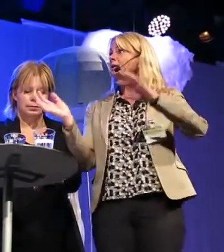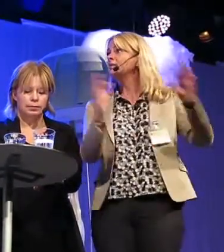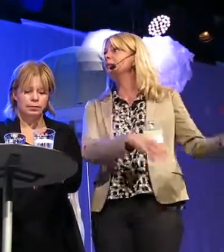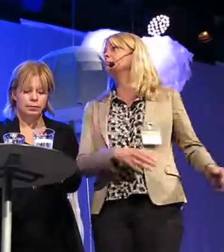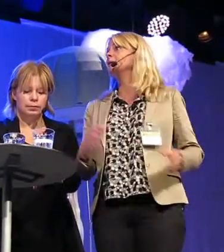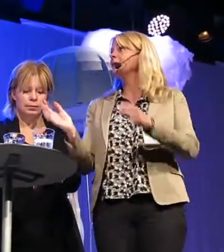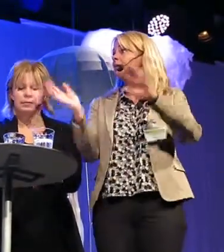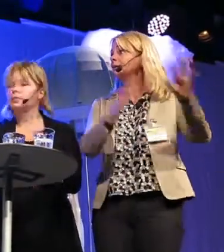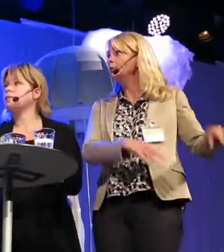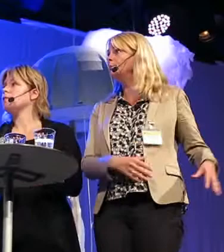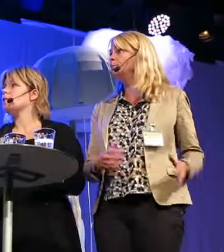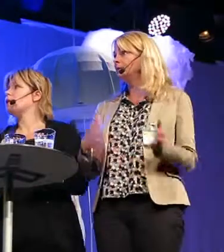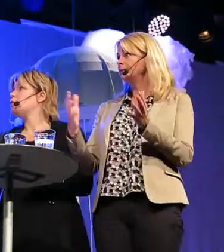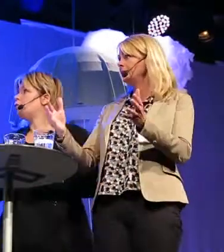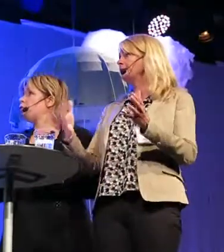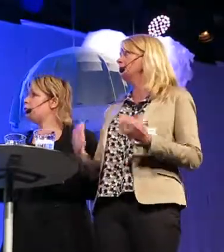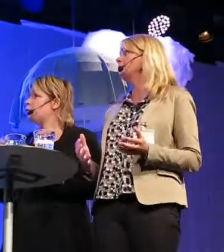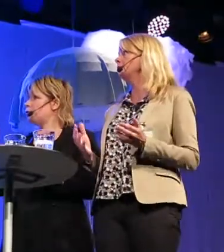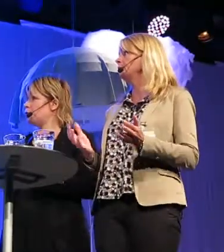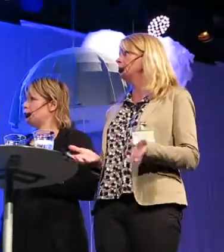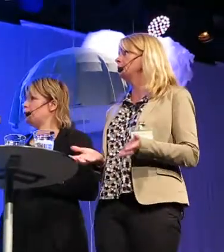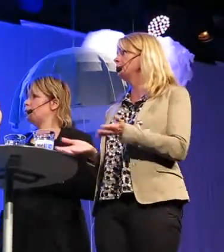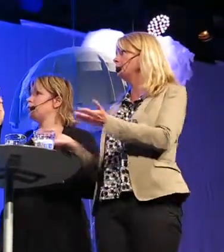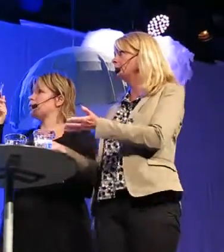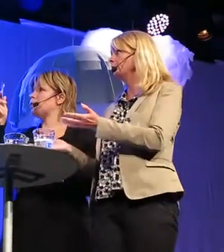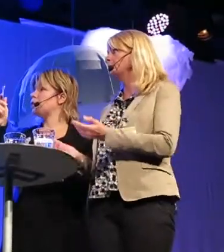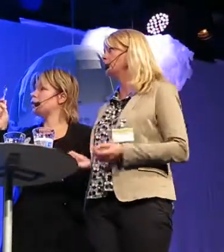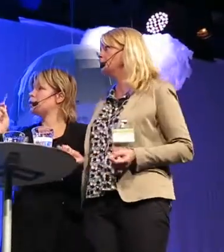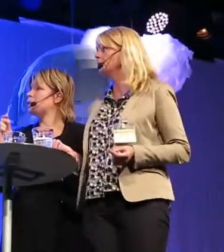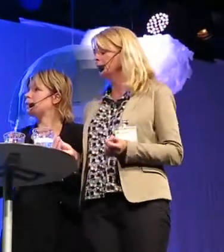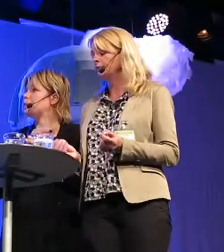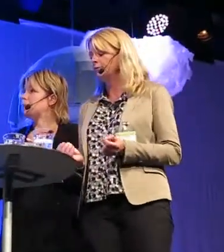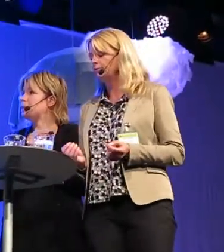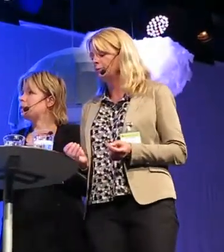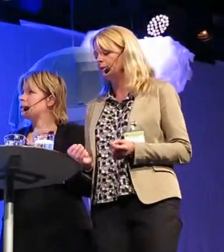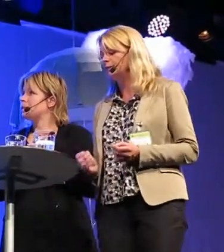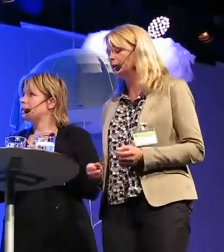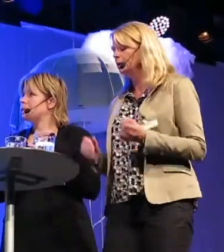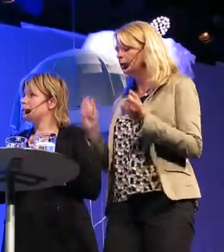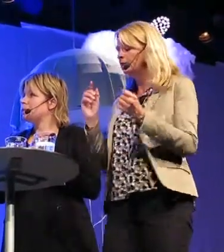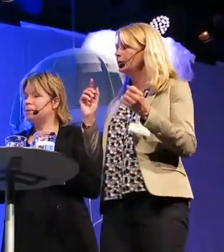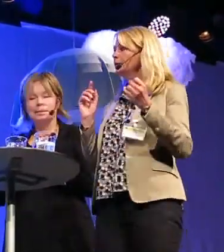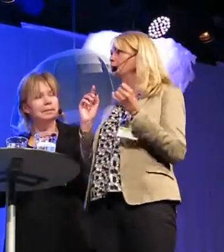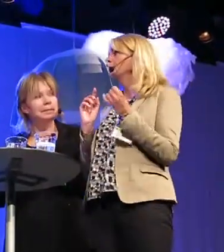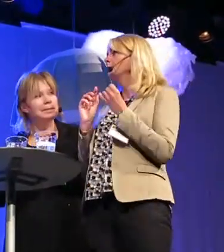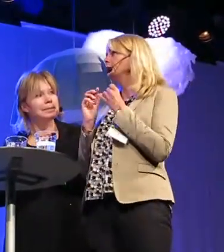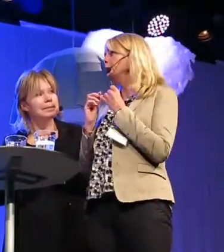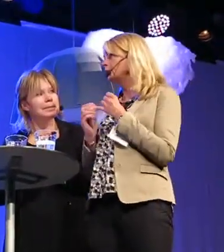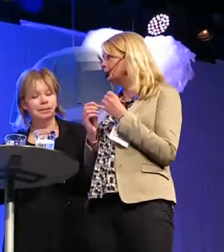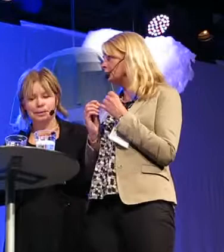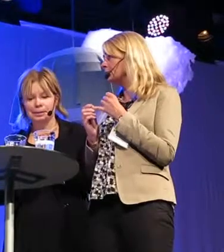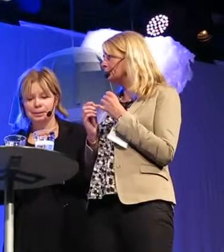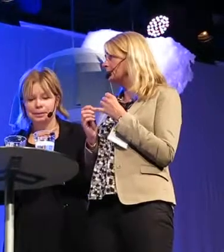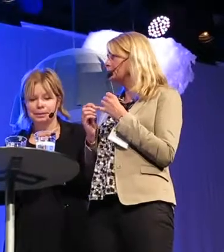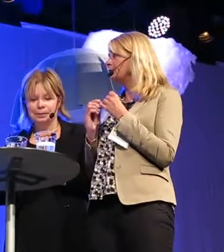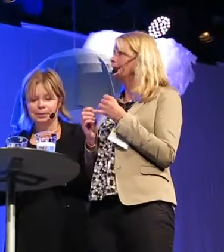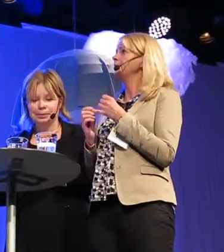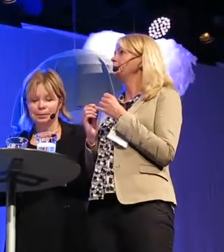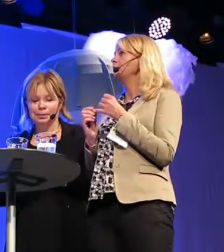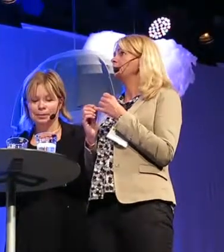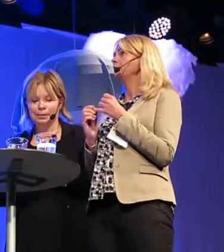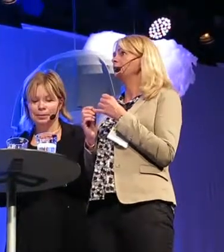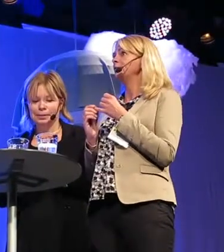skogsindustri bara slipper elda upp deras restprodukter, utan man kan göra drivmedel av det. Så vi har